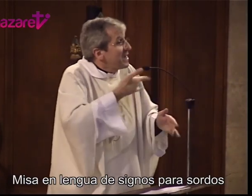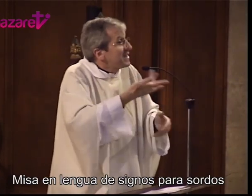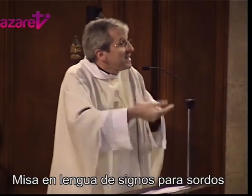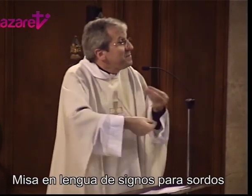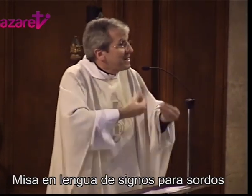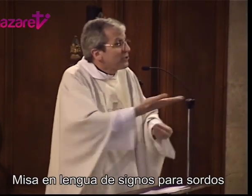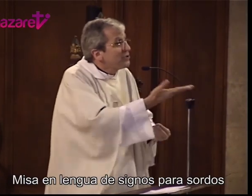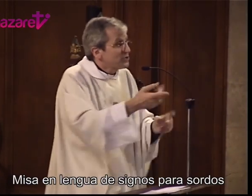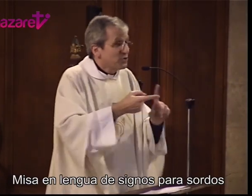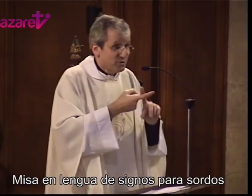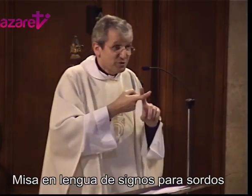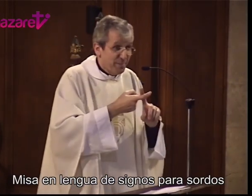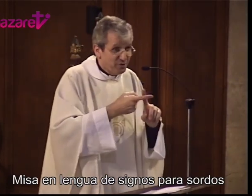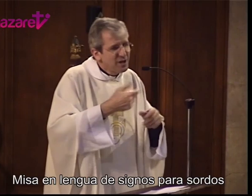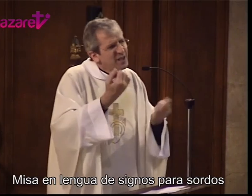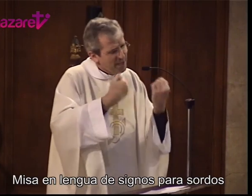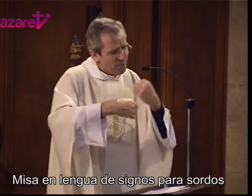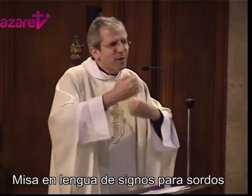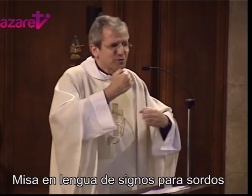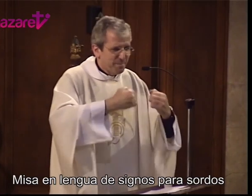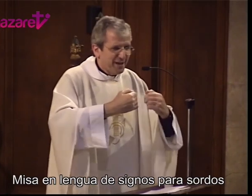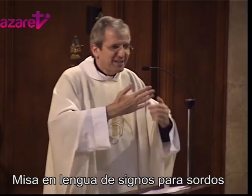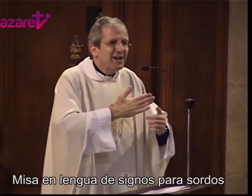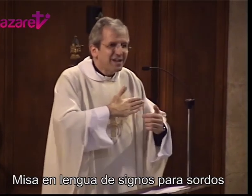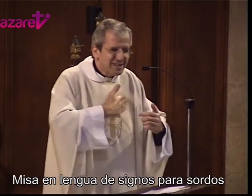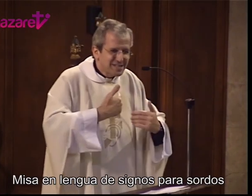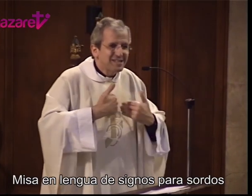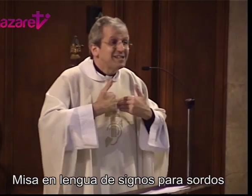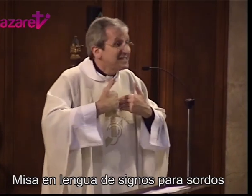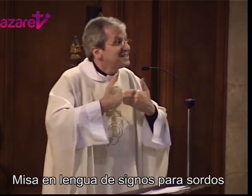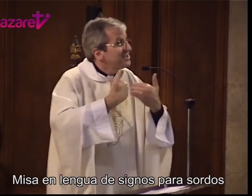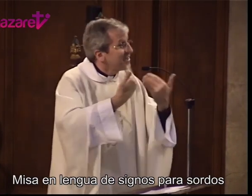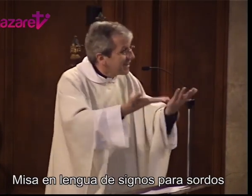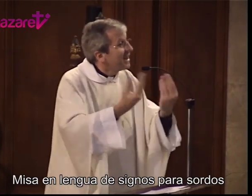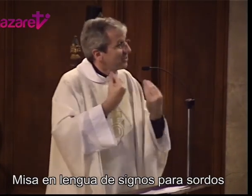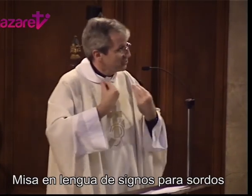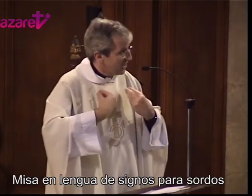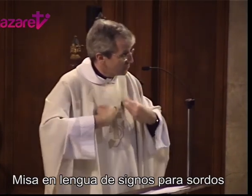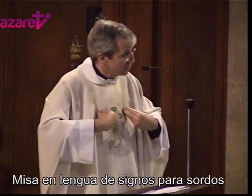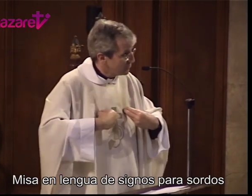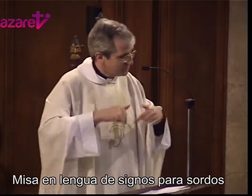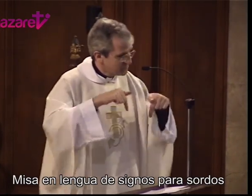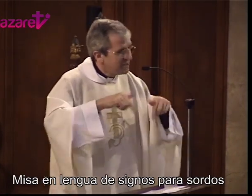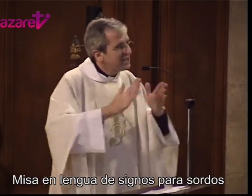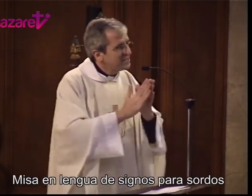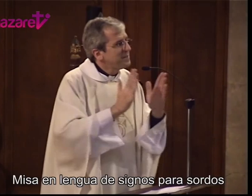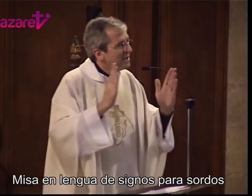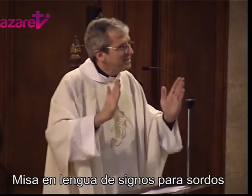ser misericordiosos con nuestros hermanos, que pongamos en práctica ese deseo de regalarnos a nosotros mismos, especialmente en